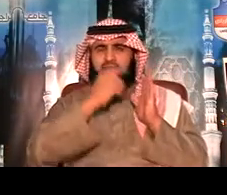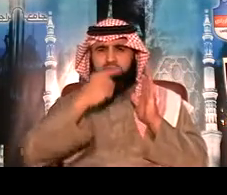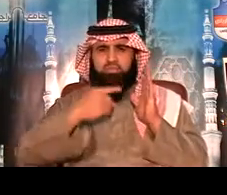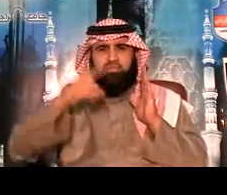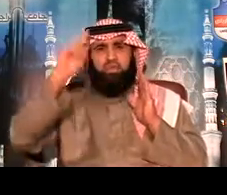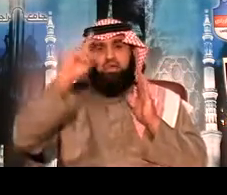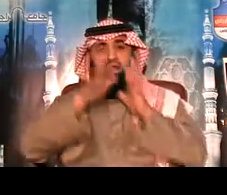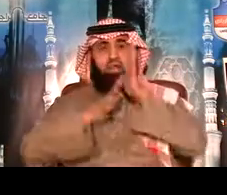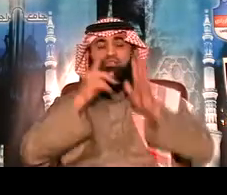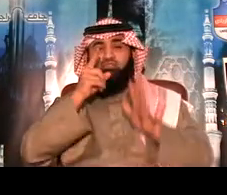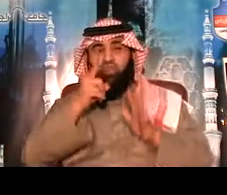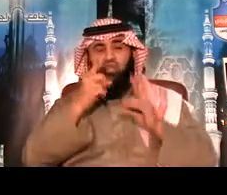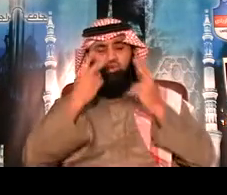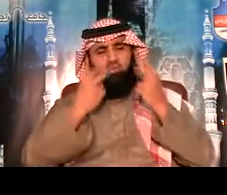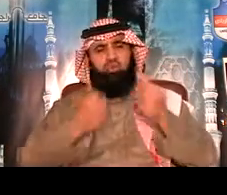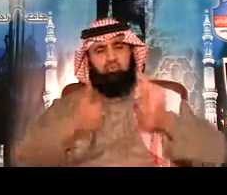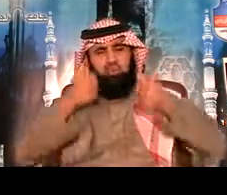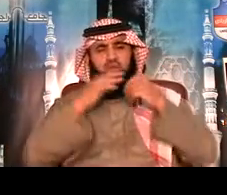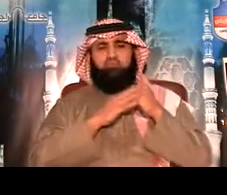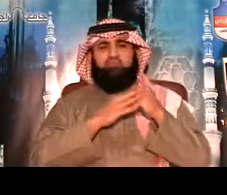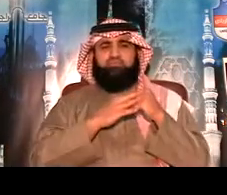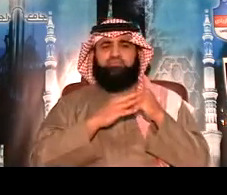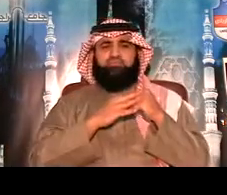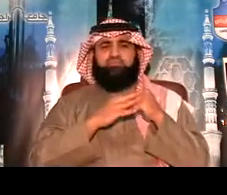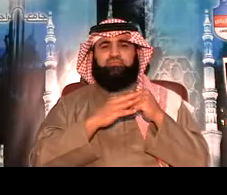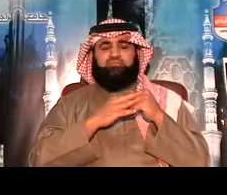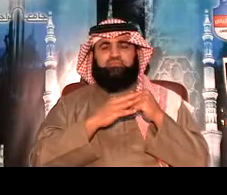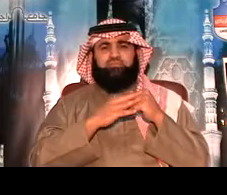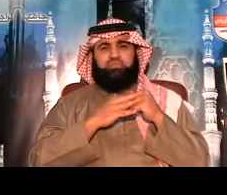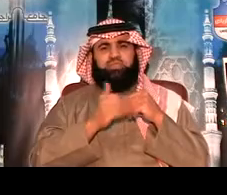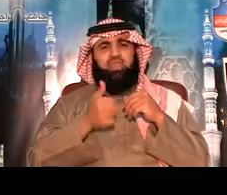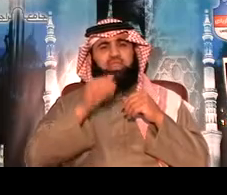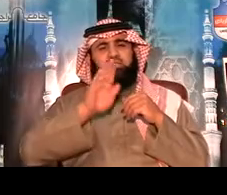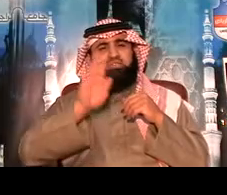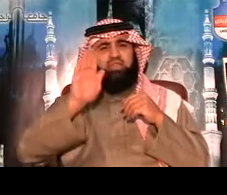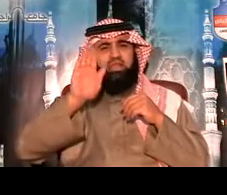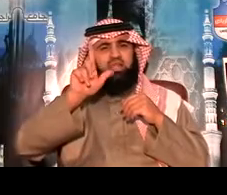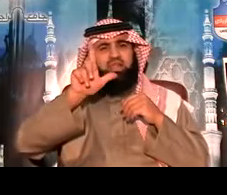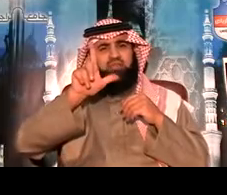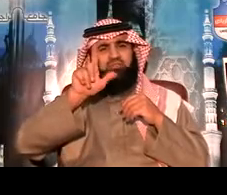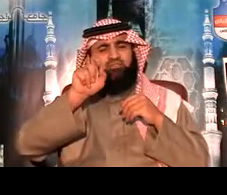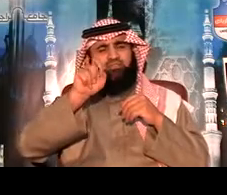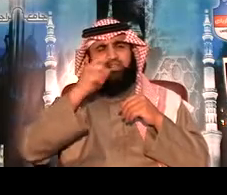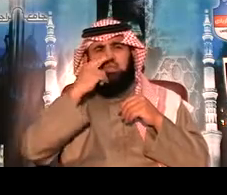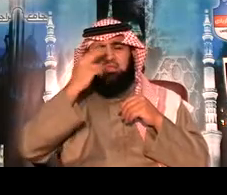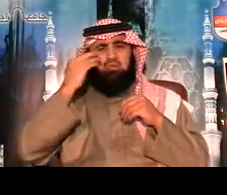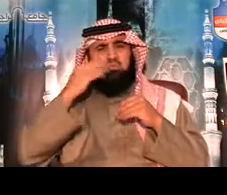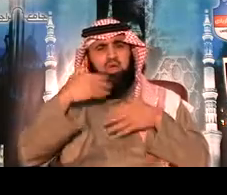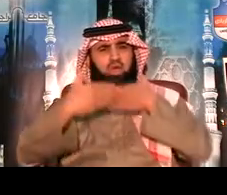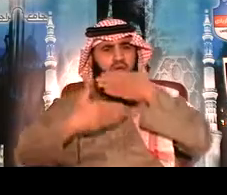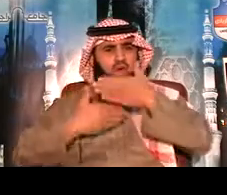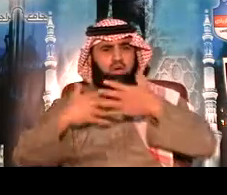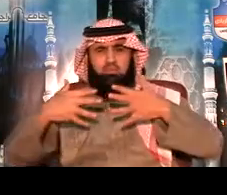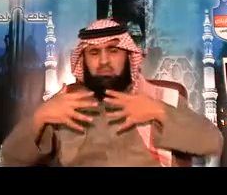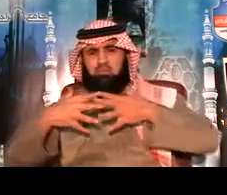ثقات. عباد الله، لقد كان السلف الصالح يتواصون على الحفاظ على الأعمال